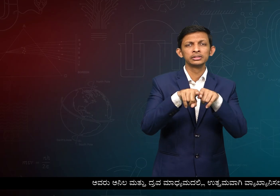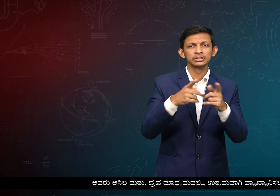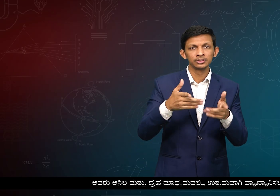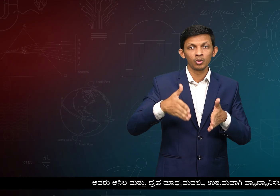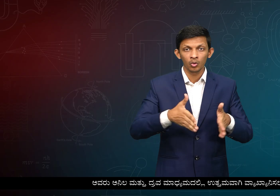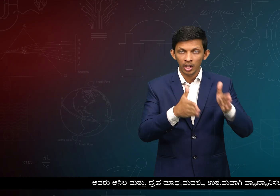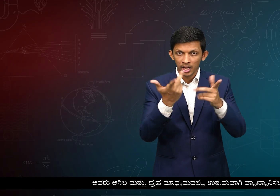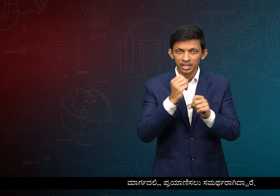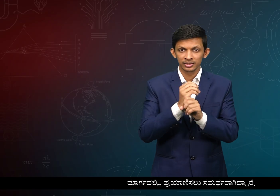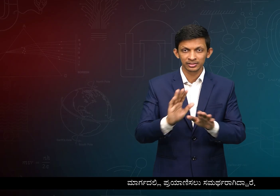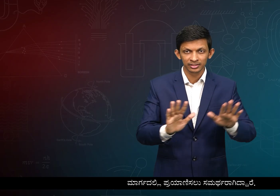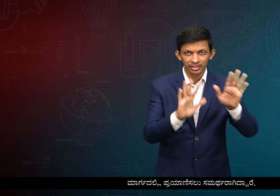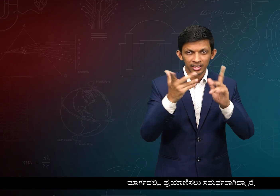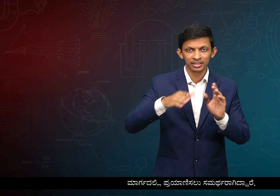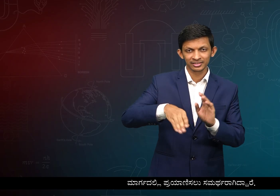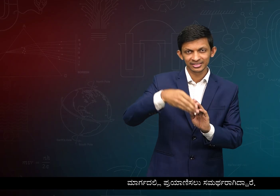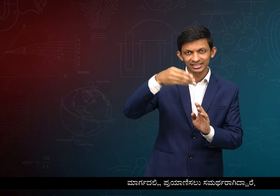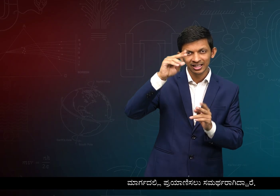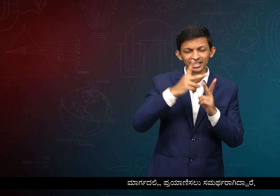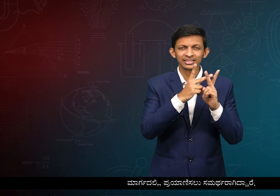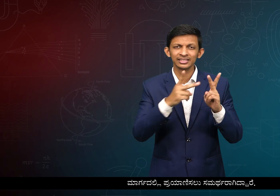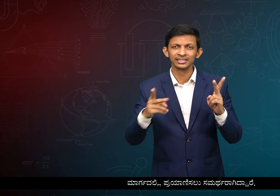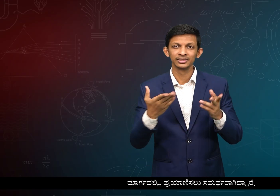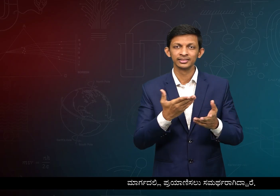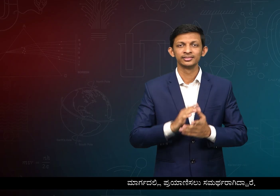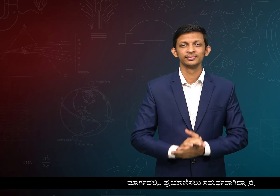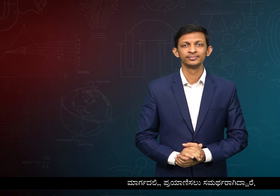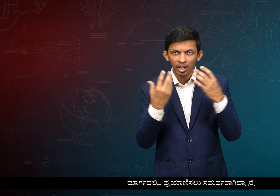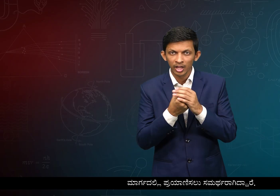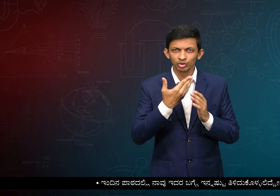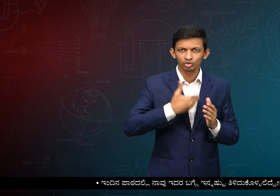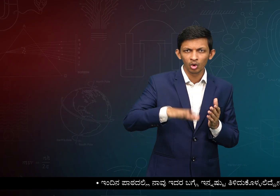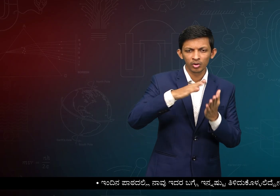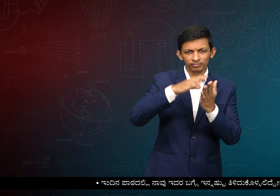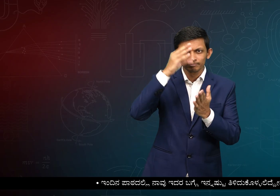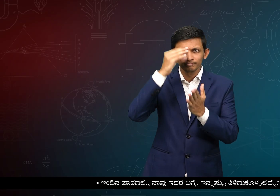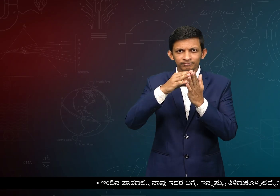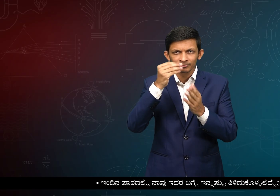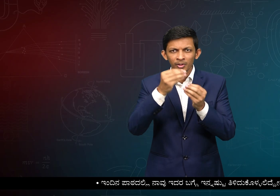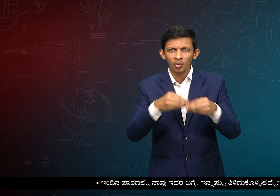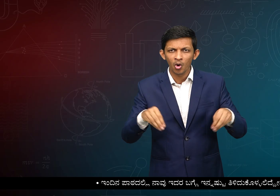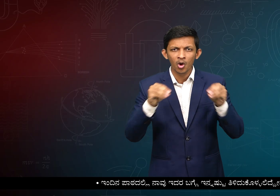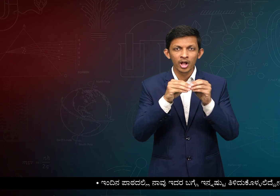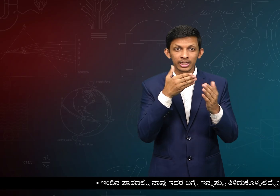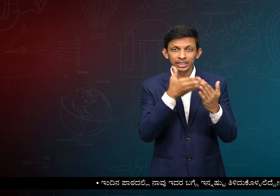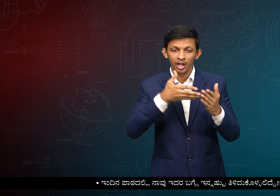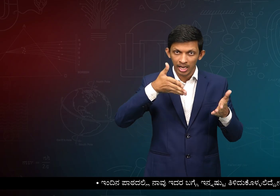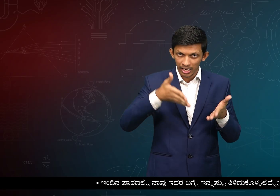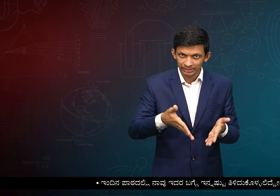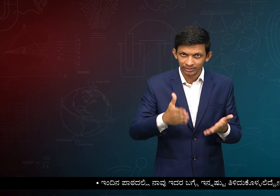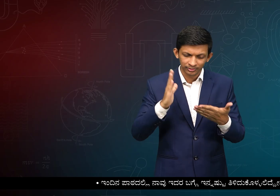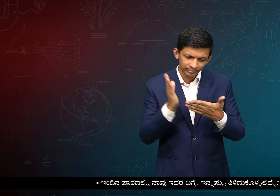ಉತ್ತಮವಾಗಿ ವ್ಯಾಖ್ಯಾನಿಸಲಾದ ಮಾರ್ಗದಲ್ಲಿ ಪ್ರಯಾಣಿಸಲು ಸಮರ್ಥರಾಗಿದ್ದಾರೆ. ಇಂದಿನ ಪಾಠದಲ್ಲಿ ನಾವು ಇದರ